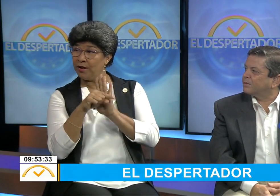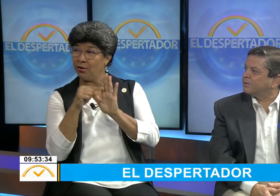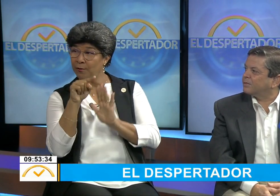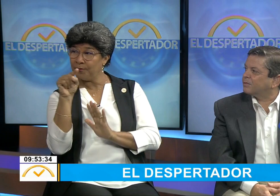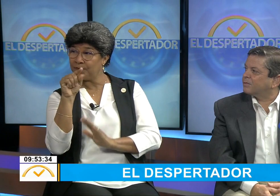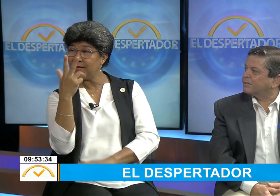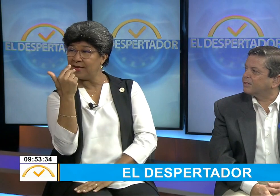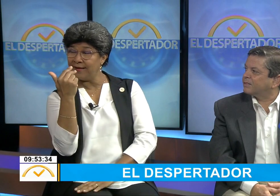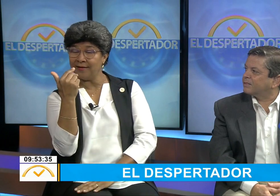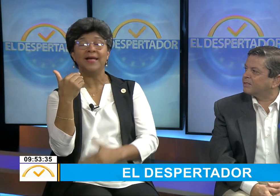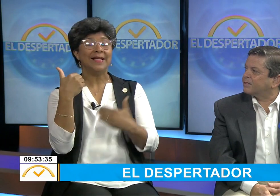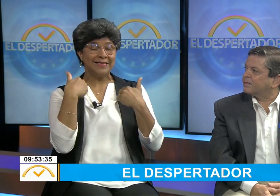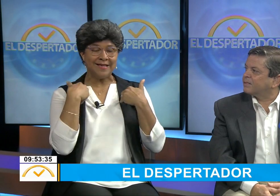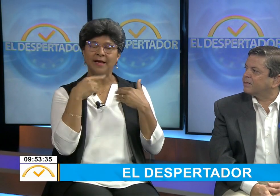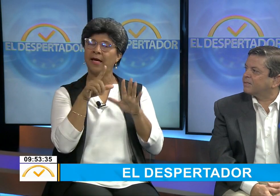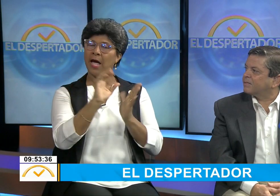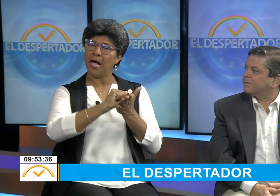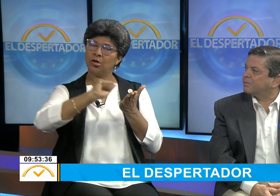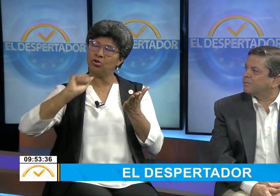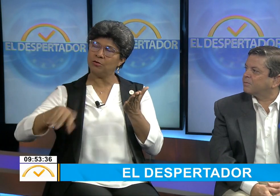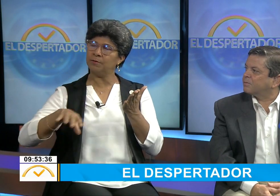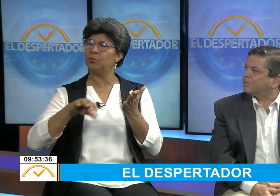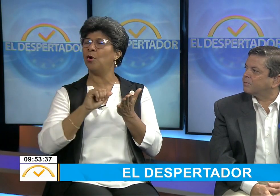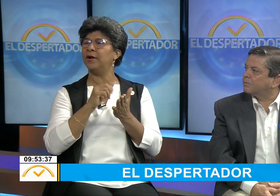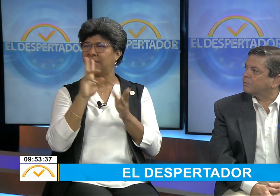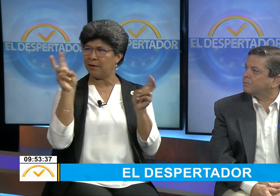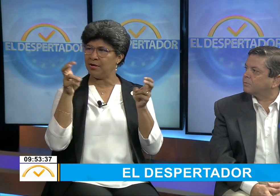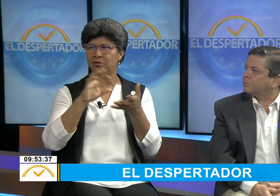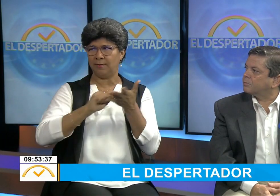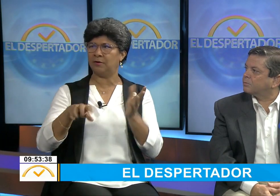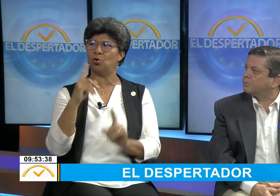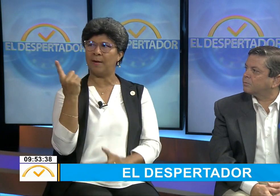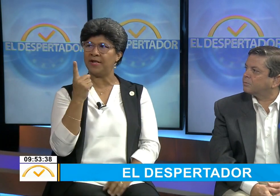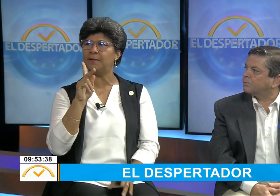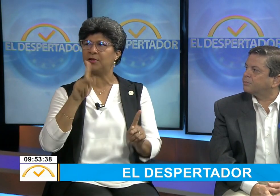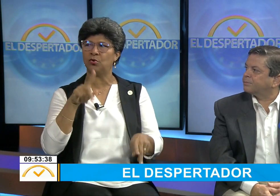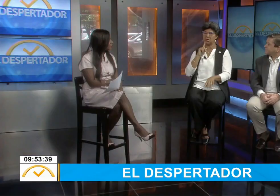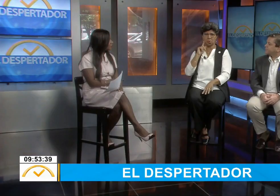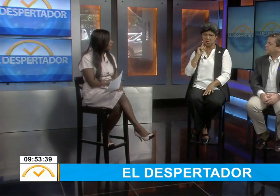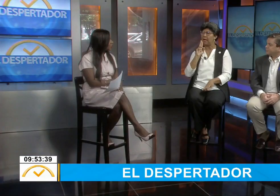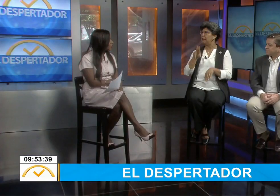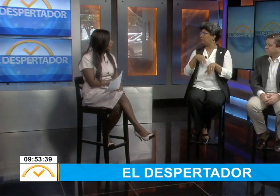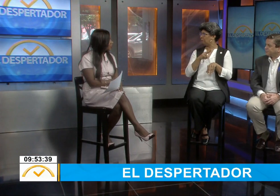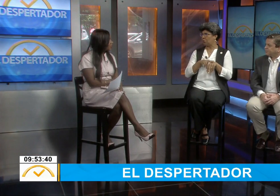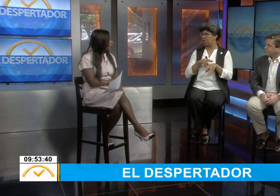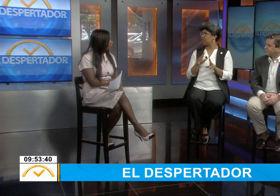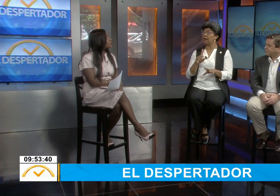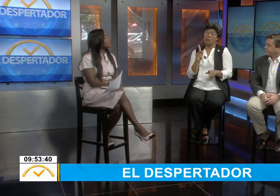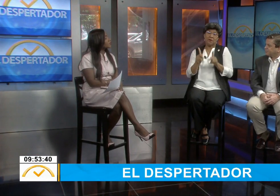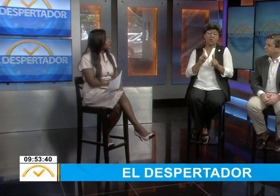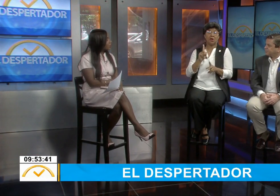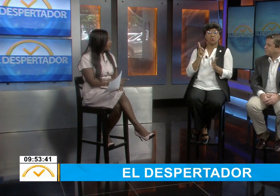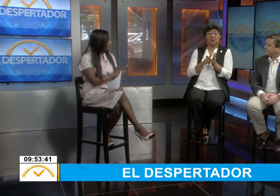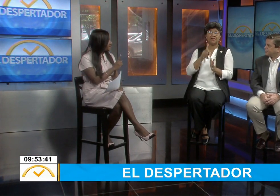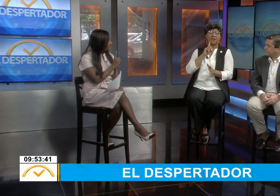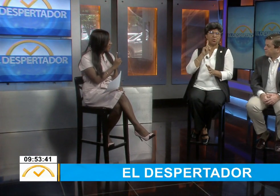-13, dice que esos términos deben solamente personas sordas. Puedo decirle, o personas con discapacidad.